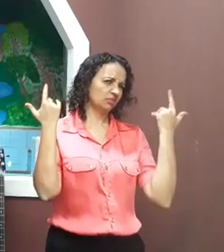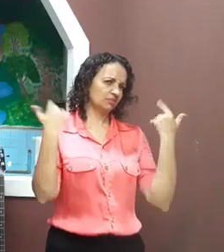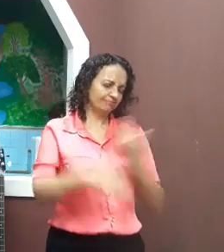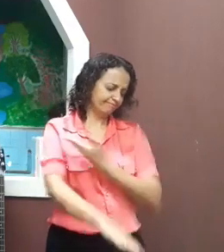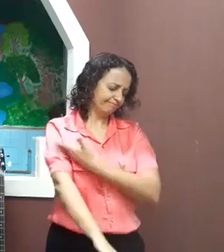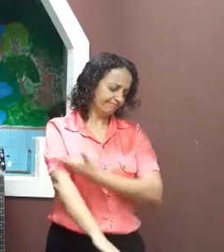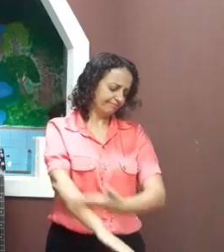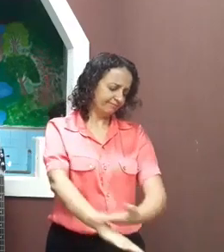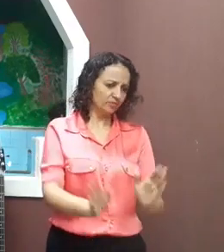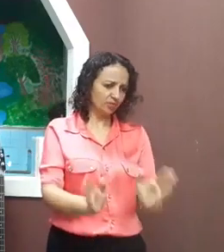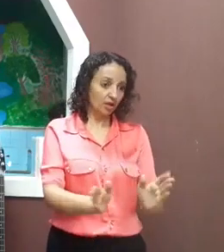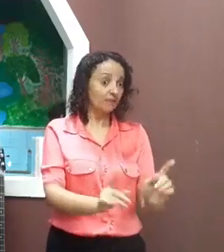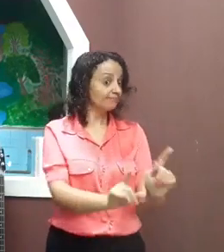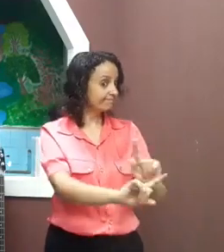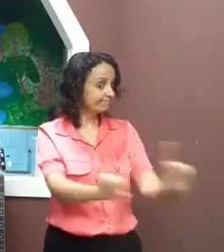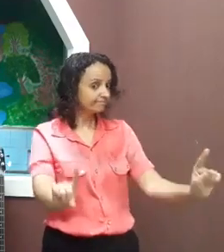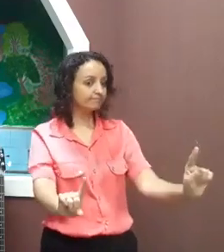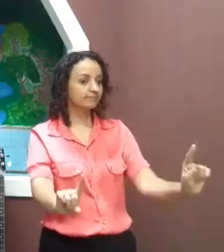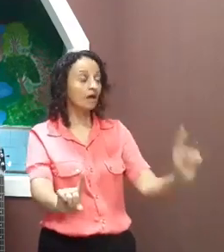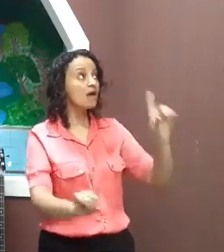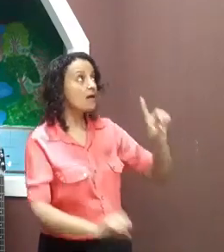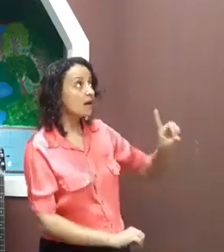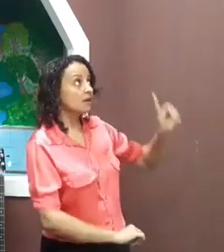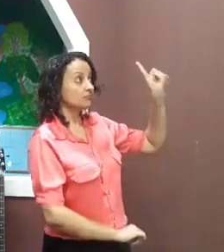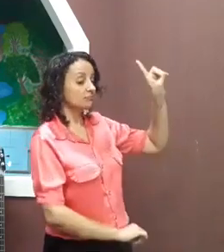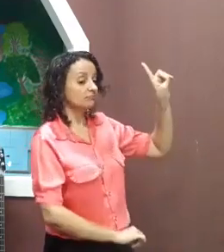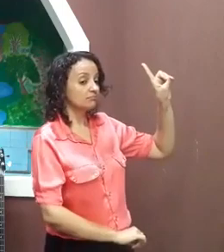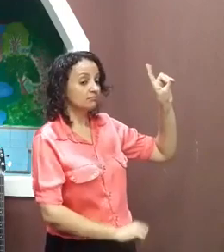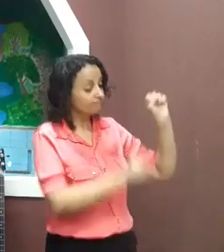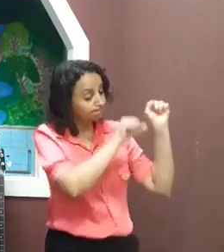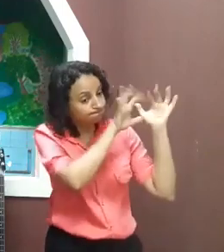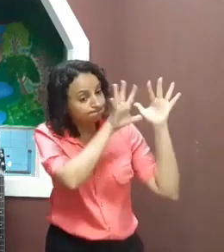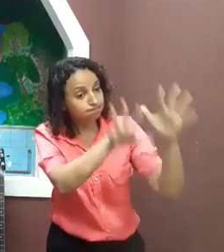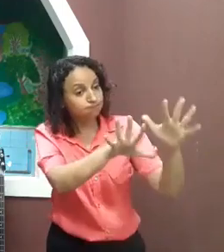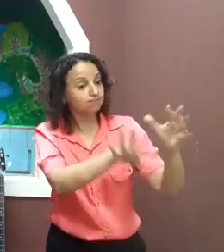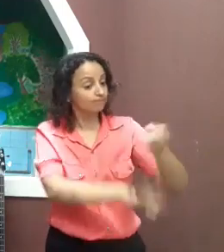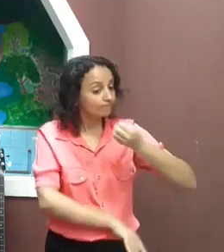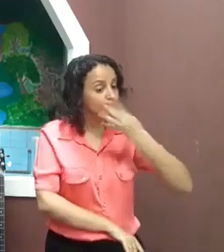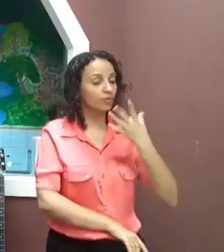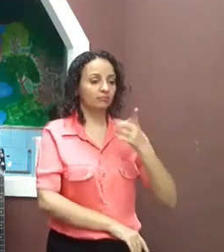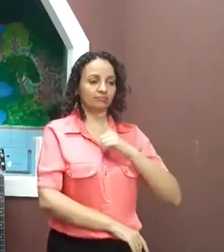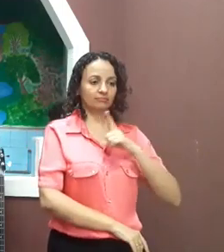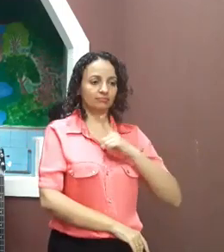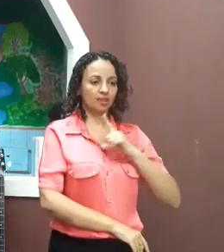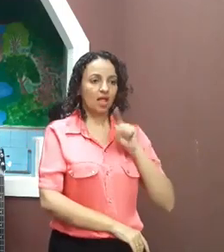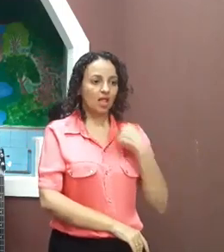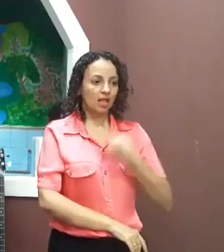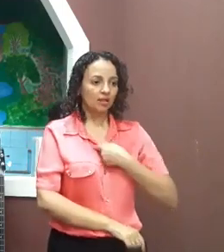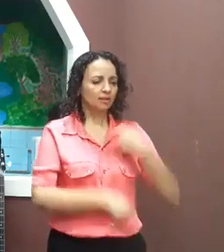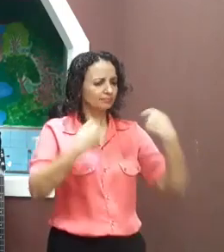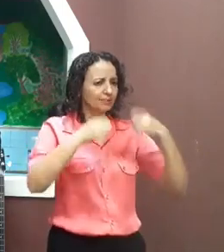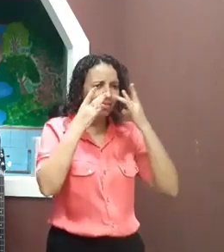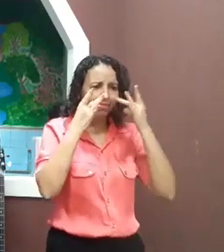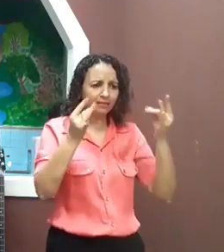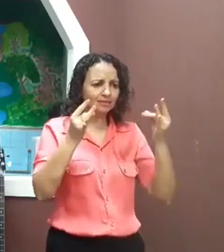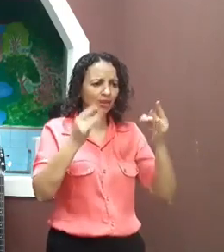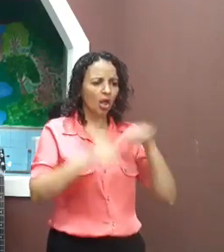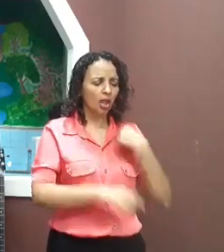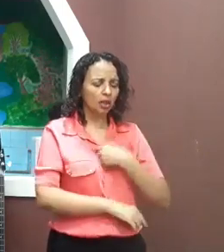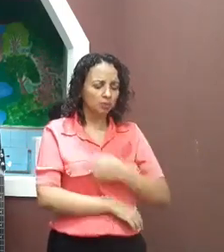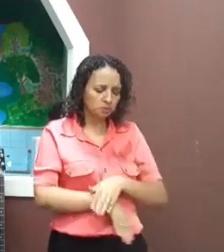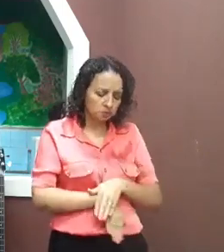Deus tem coisas boas para nós. Nós precisamos fazer, erguer os vossos olhos. E a gente não quer erguer, a gente quer ficar com o olho